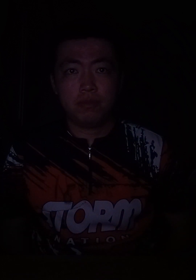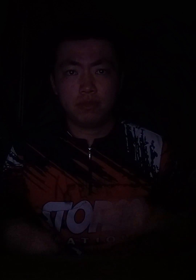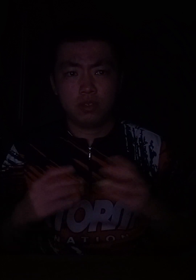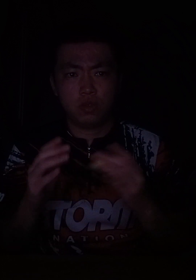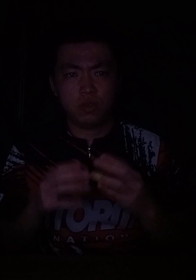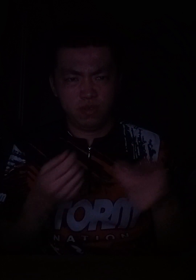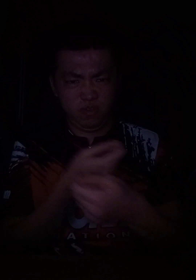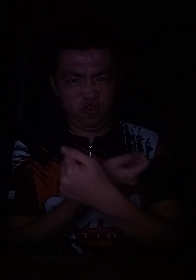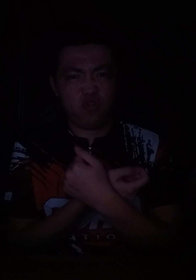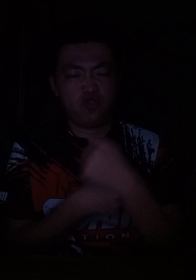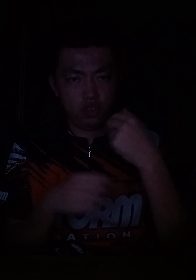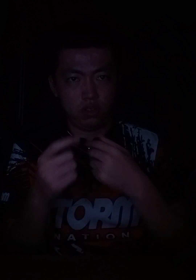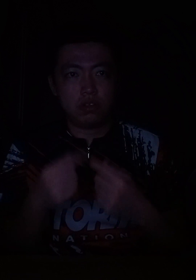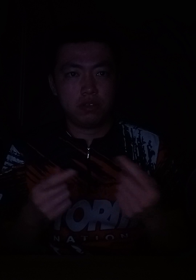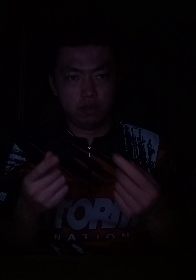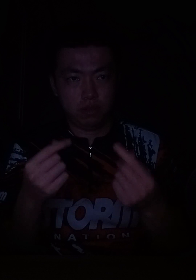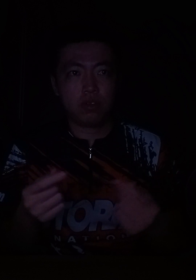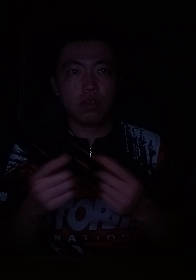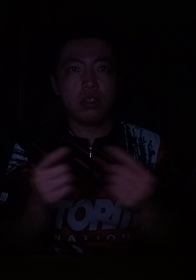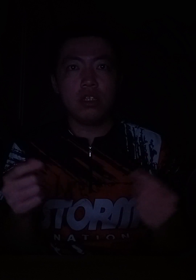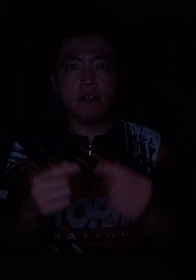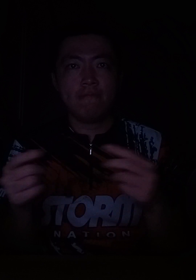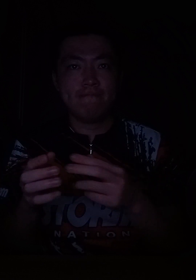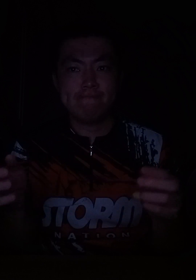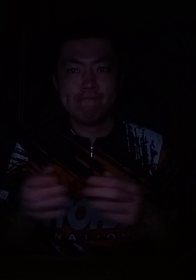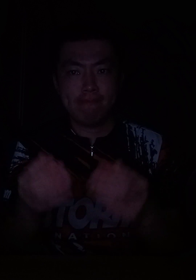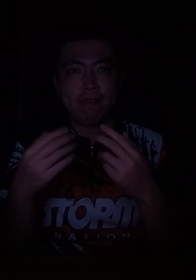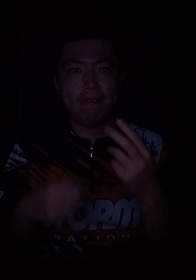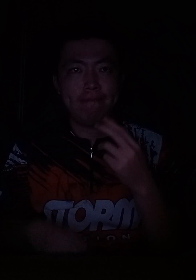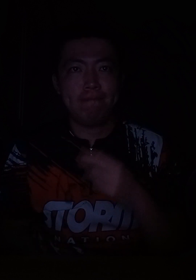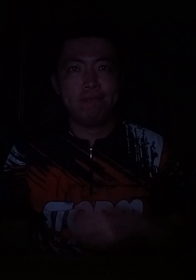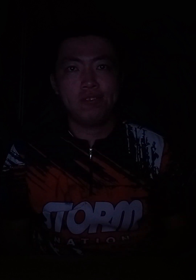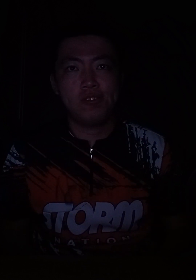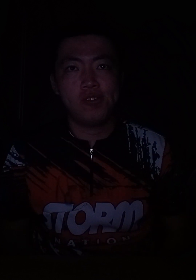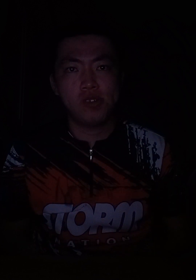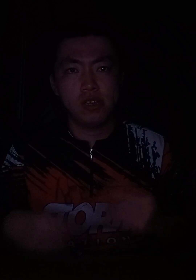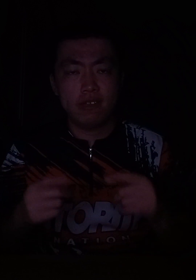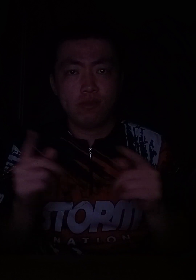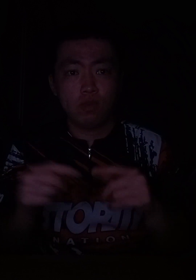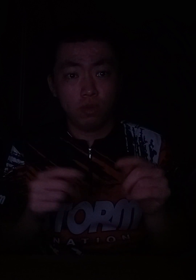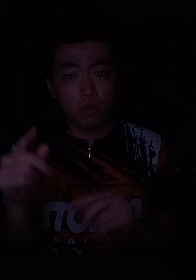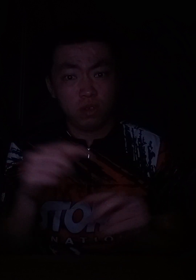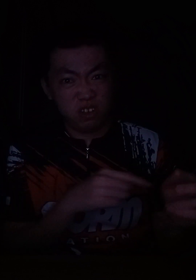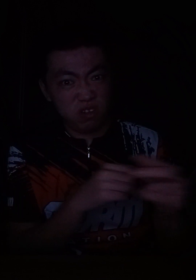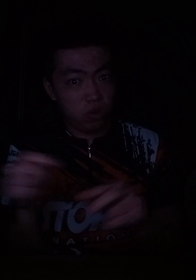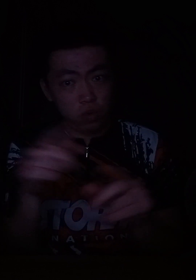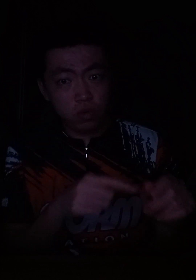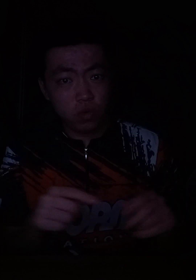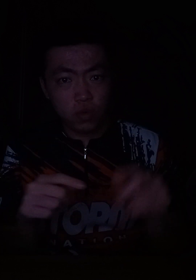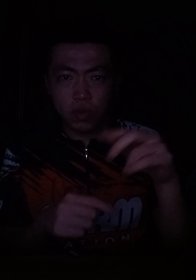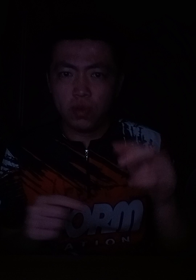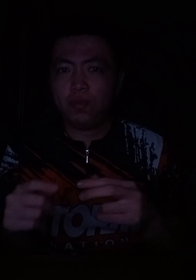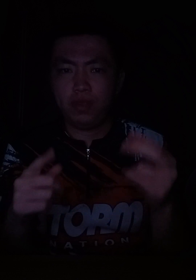호승줄에 묶인 남성이 경찰에게 붙들려 인천공항 입국장으로 나옵니다. 필로폰을 유통하다가 외국으로 도주한 뒤 강제 송환된 40대